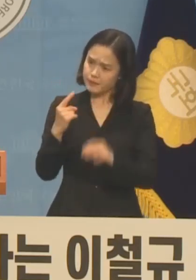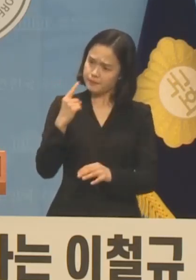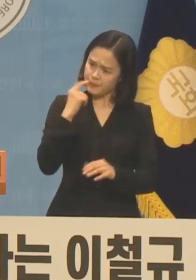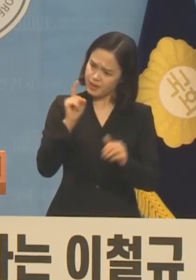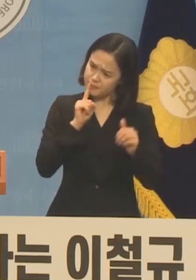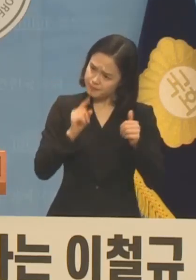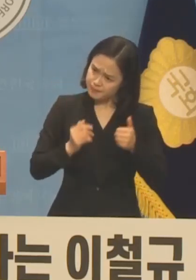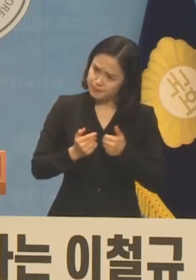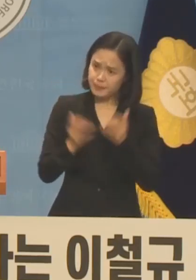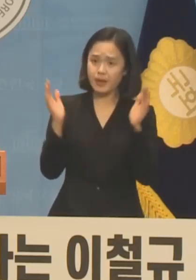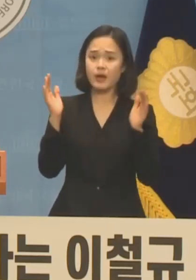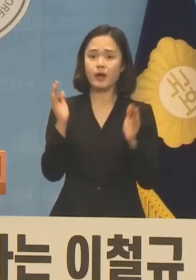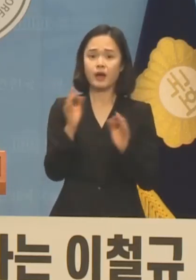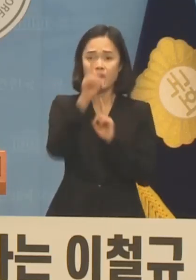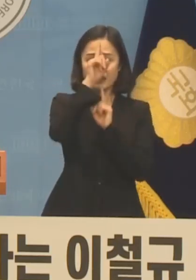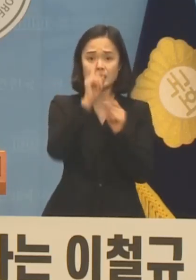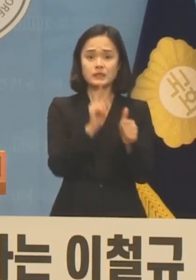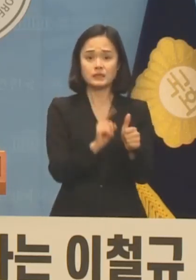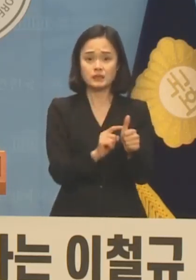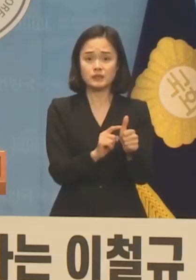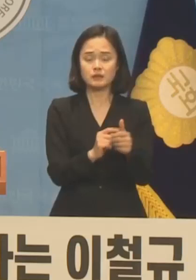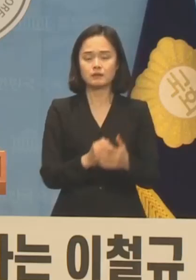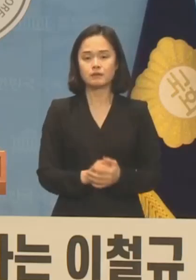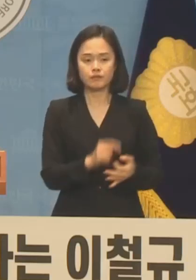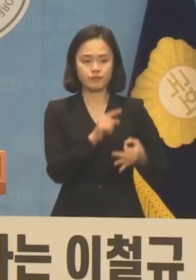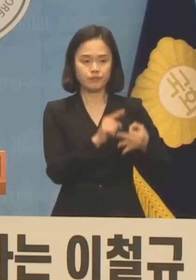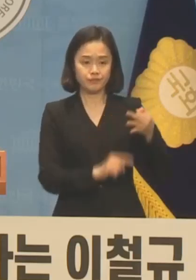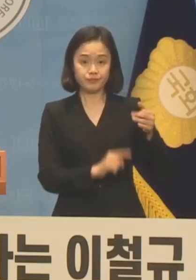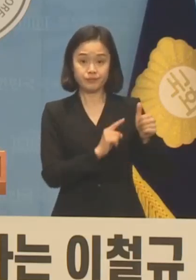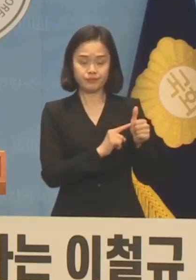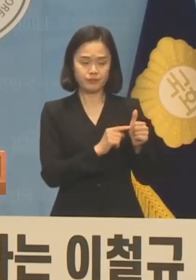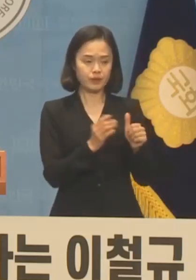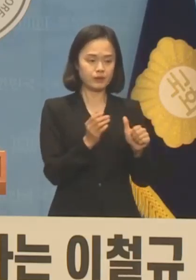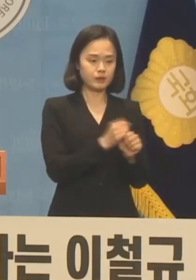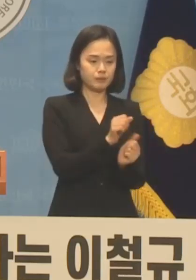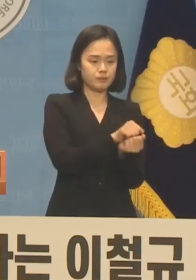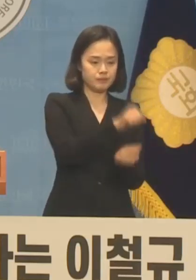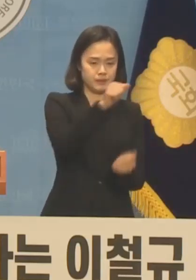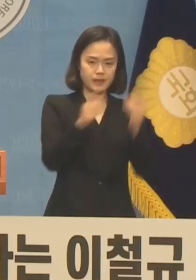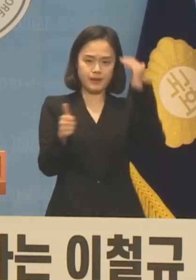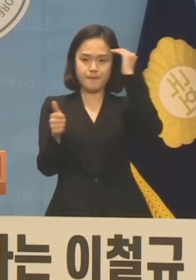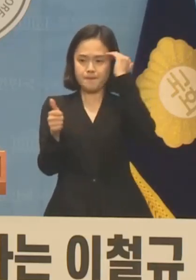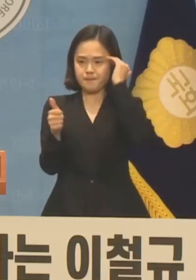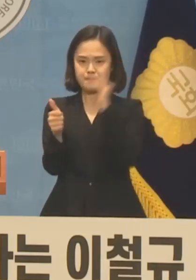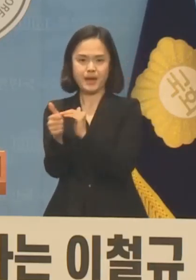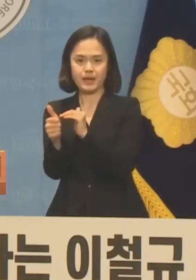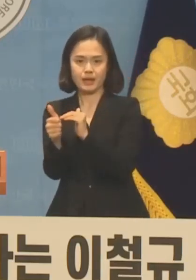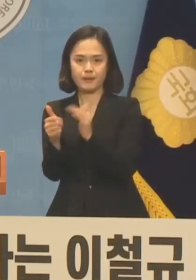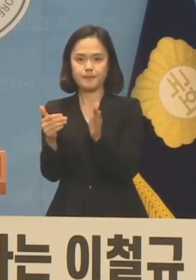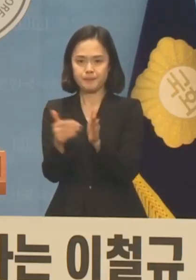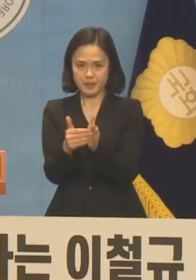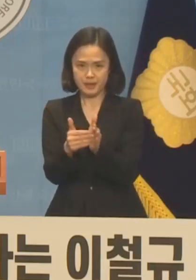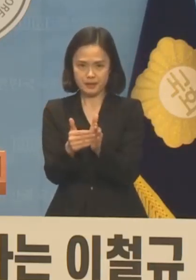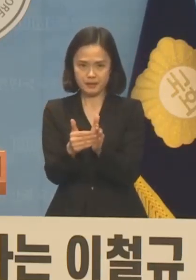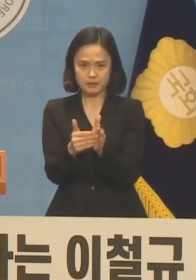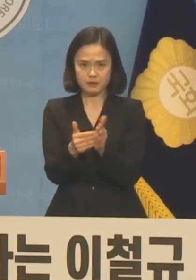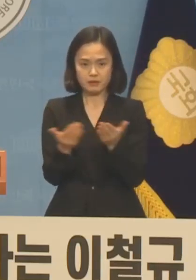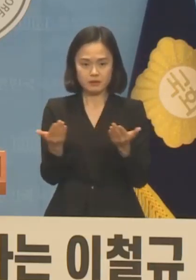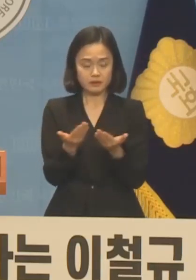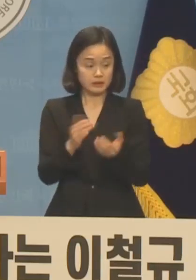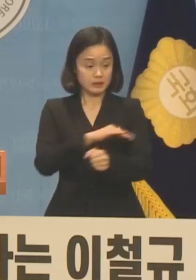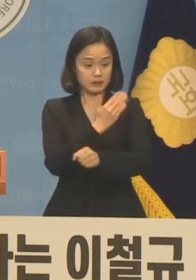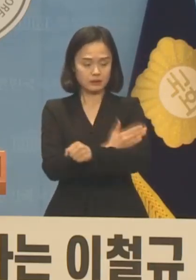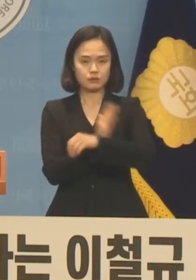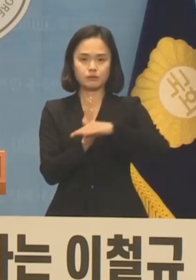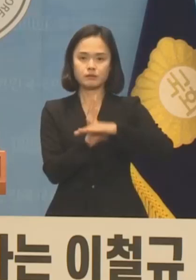함으로써 내란 수괴범 윤석열에 대한 체포영장 집행 업무가 방해되도록 하였으므로 직권남용 권리행사 방해의 죄책을